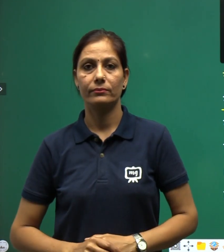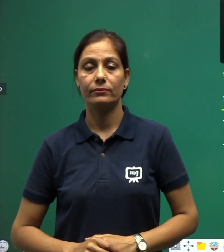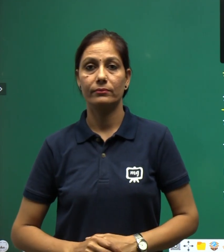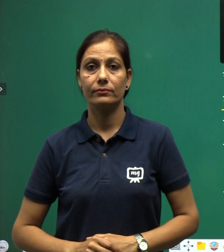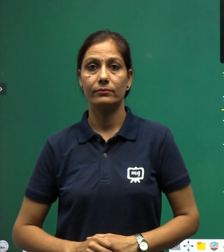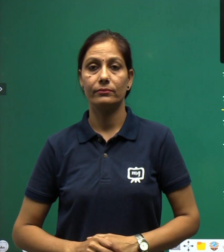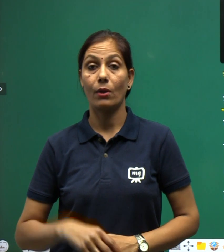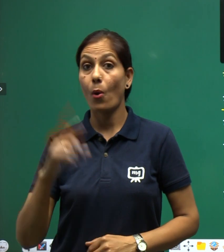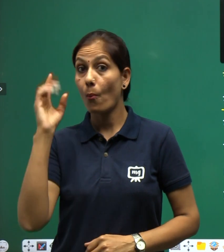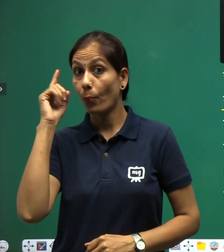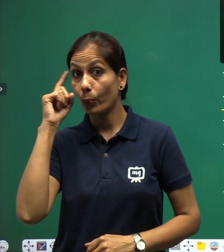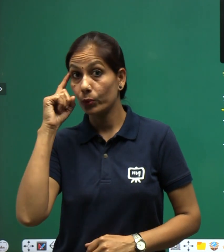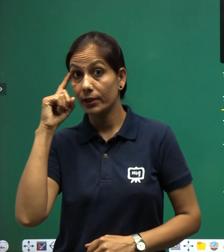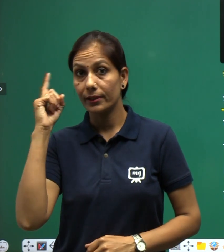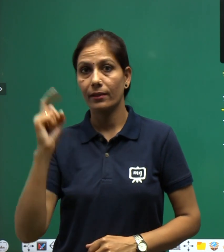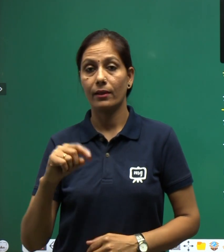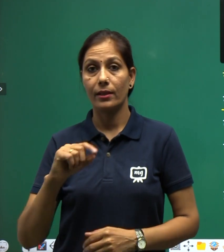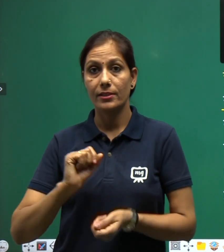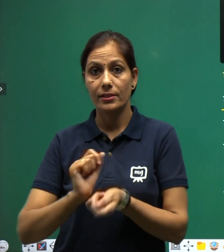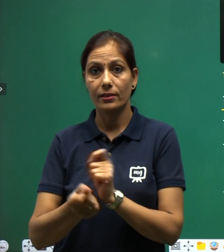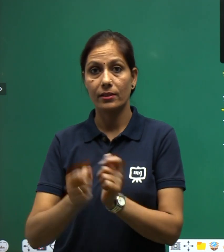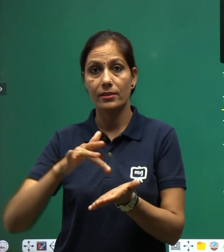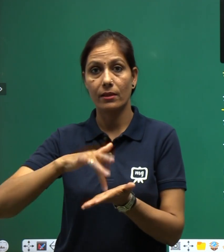बुद्धि के स्थान पर